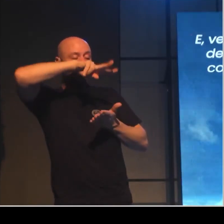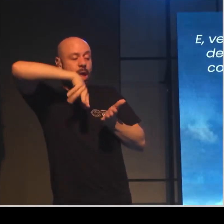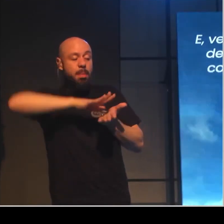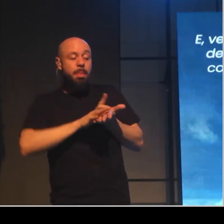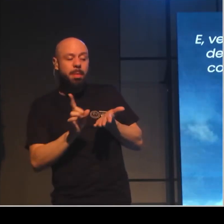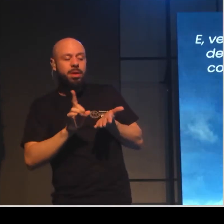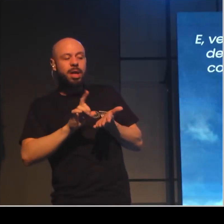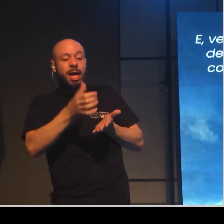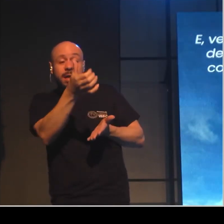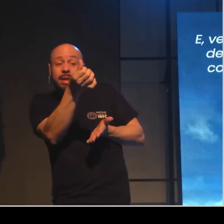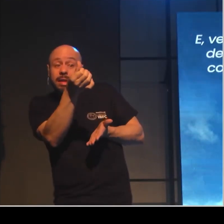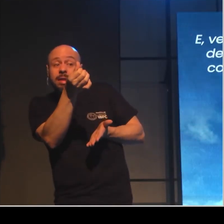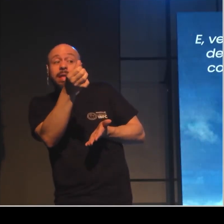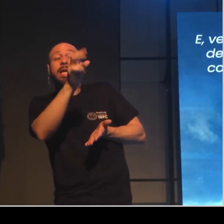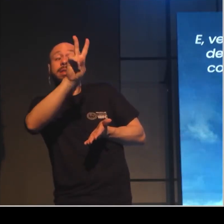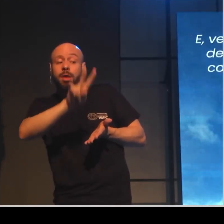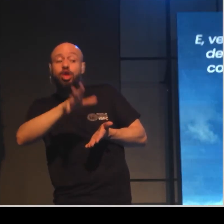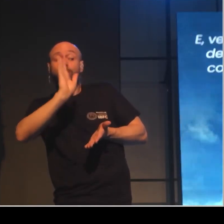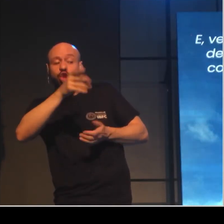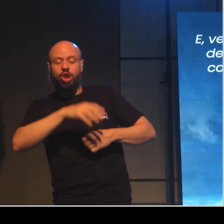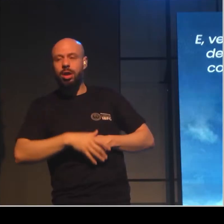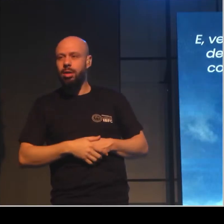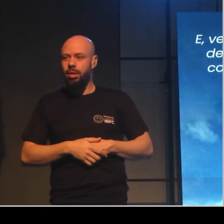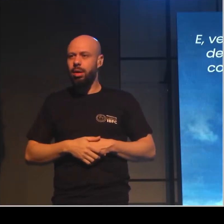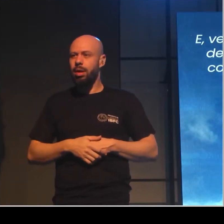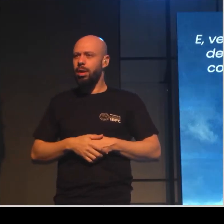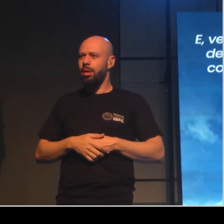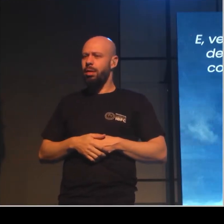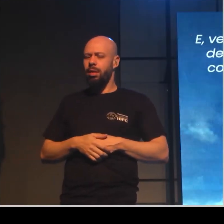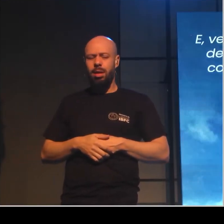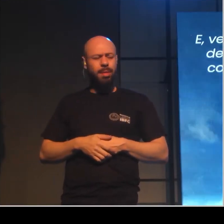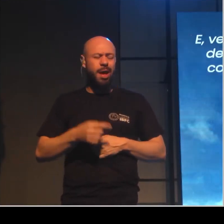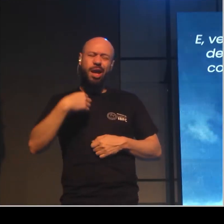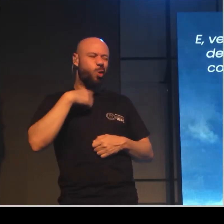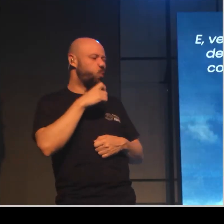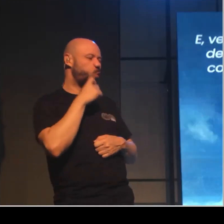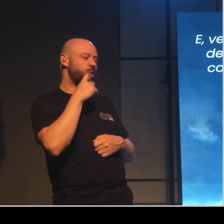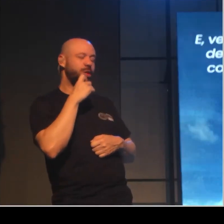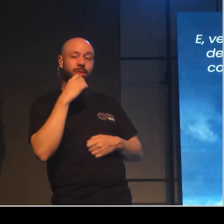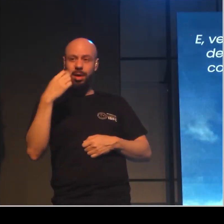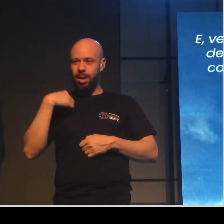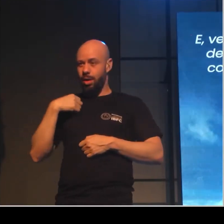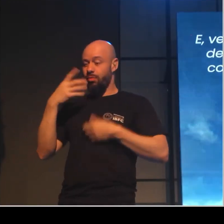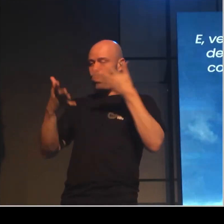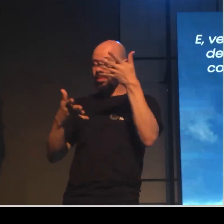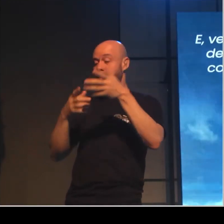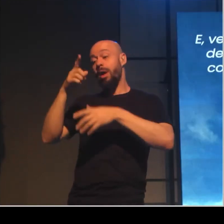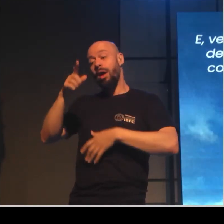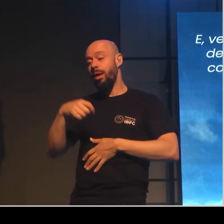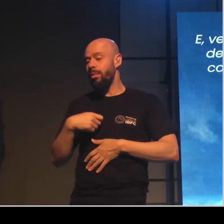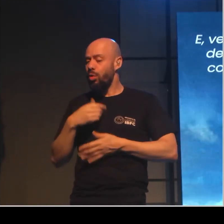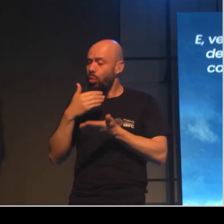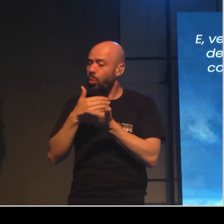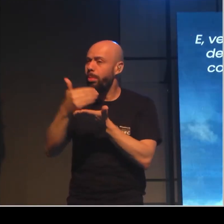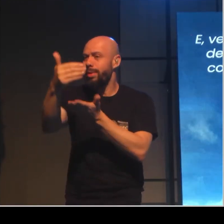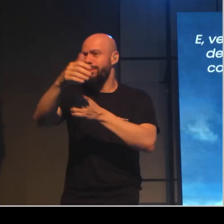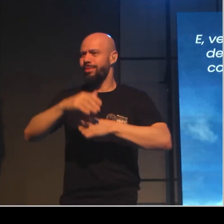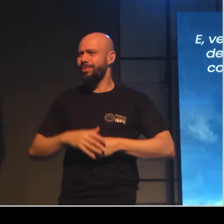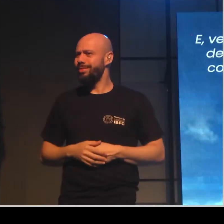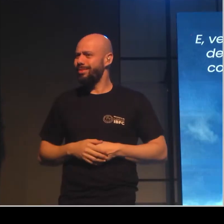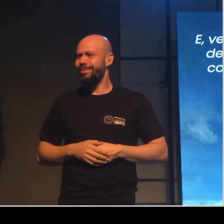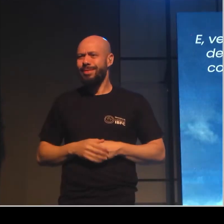em Gênesis, tem uma parte que começa muito chata. Leia o Novo Testamento, coloque no seu coração. O texto deixa bem